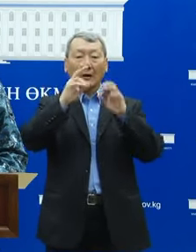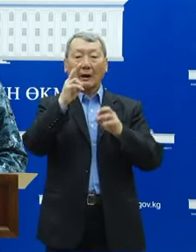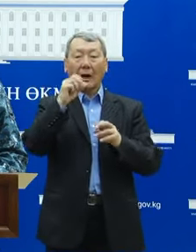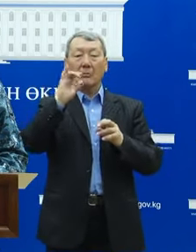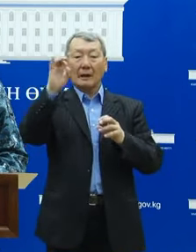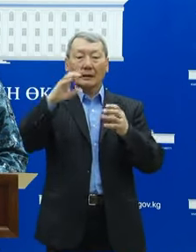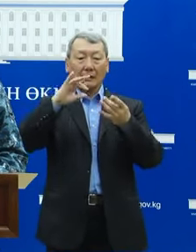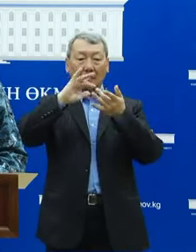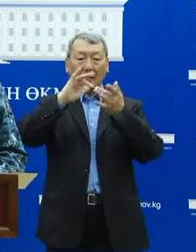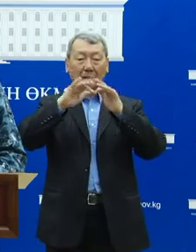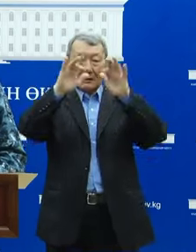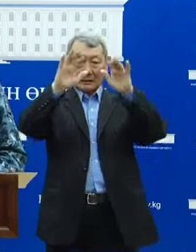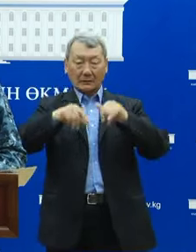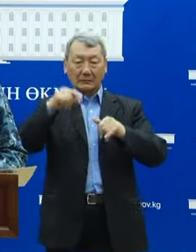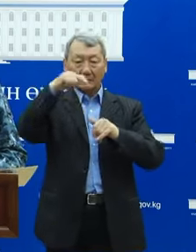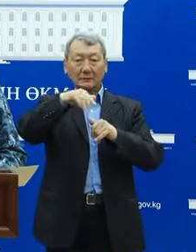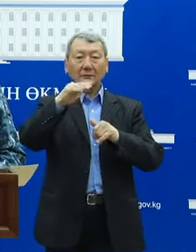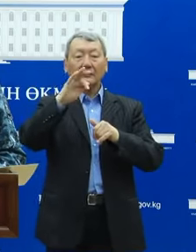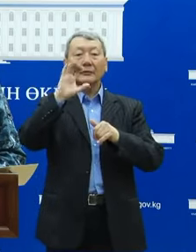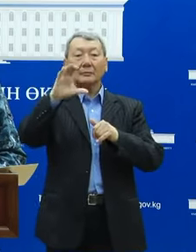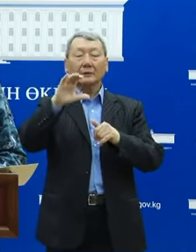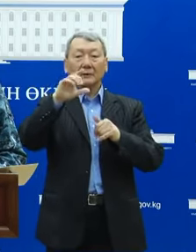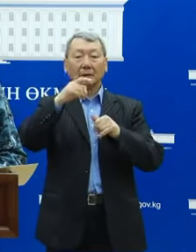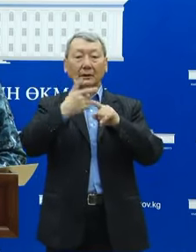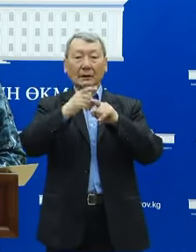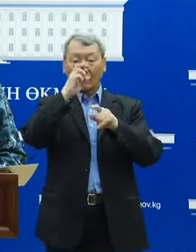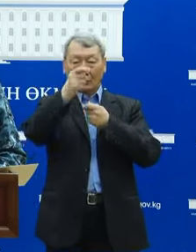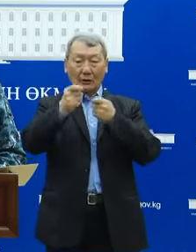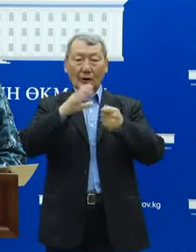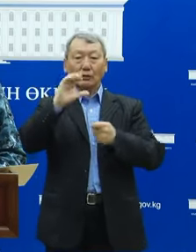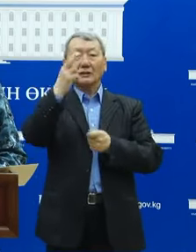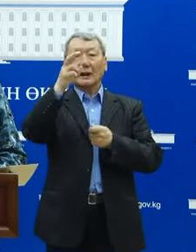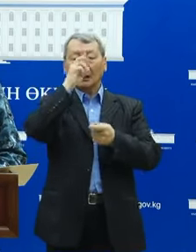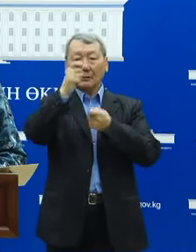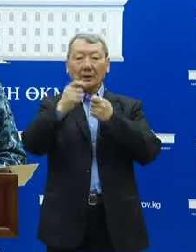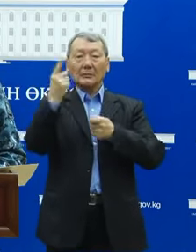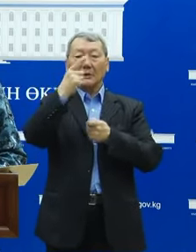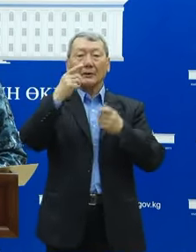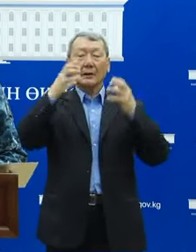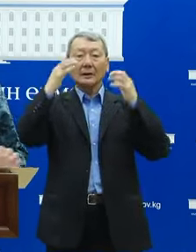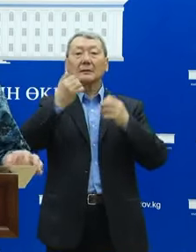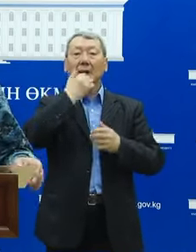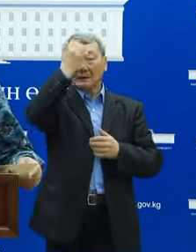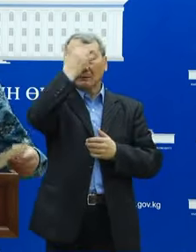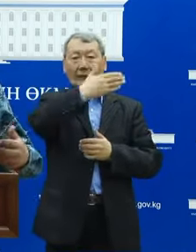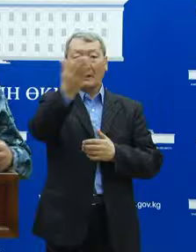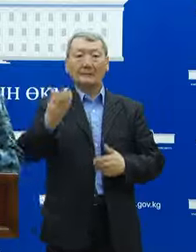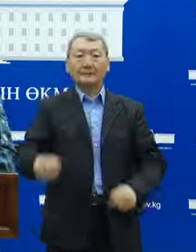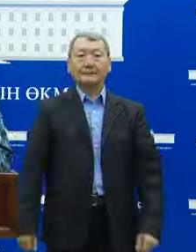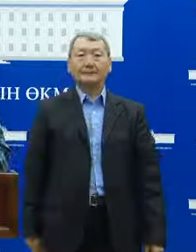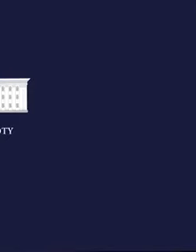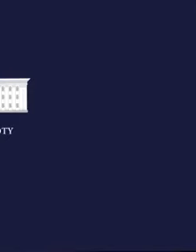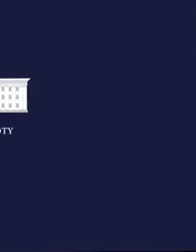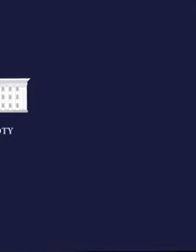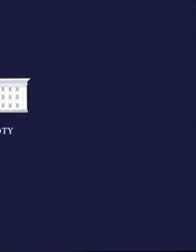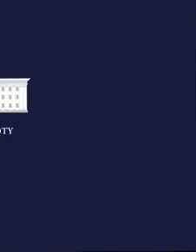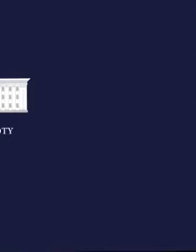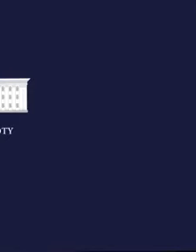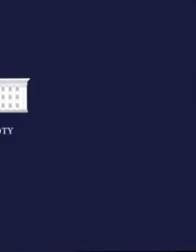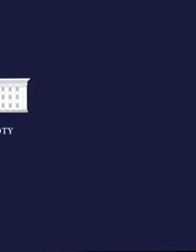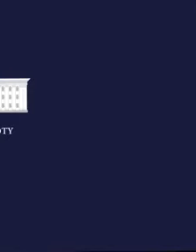Хабар, на YouTube-канале ГТРК ЛТР, в Фейсбуке, на страницах Кыргыз Өкмөтү, социальное правительство и Биринчи радио. Спасибо вам. Спасибо.